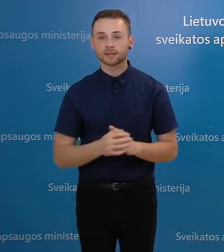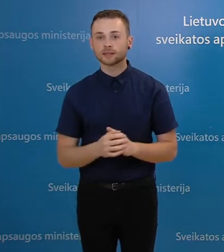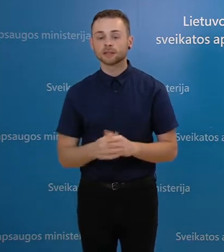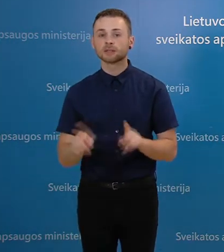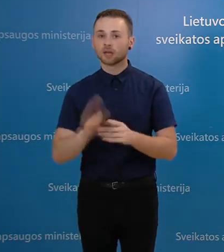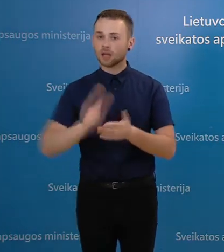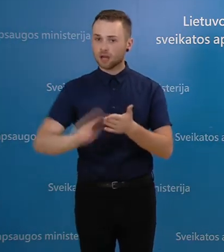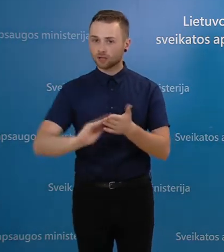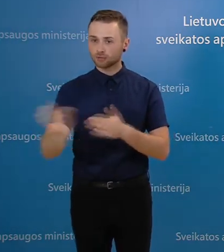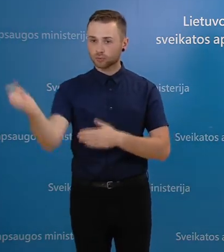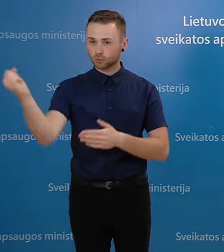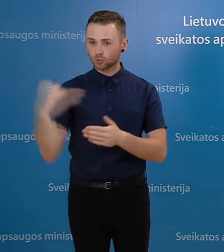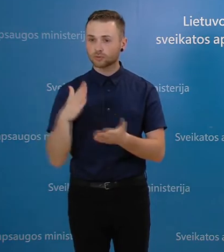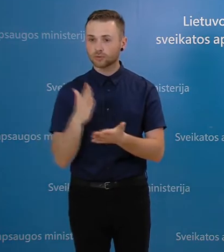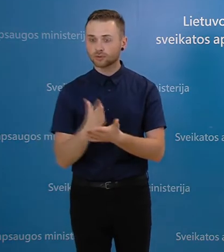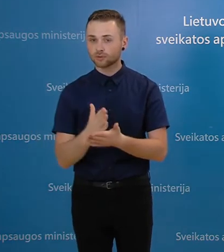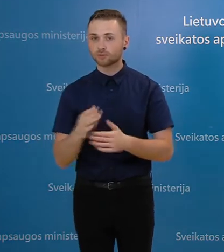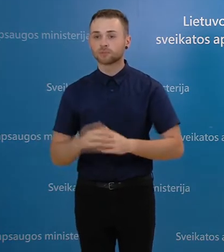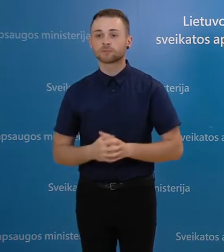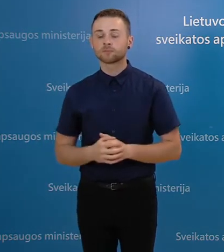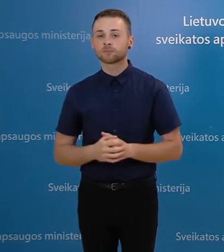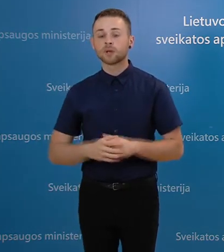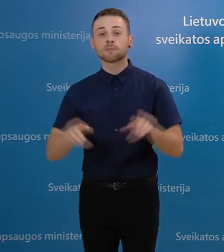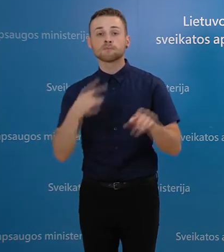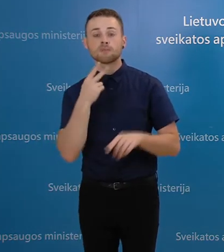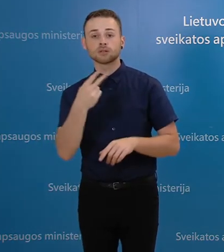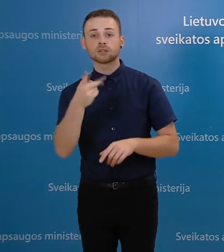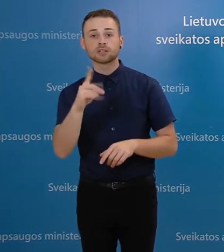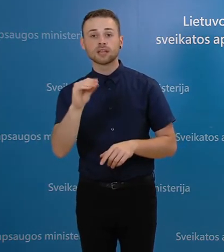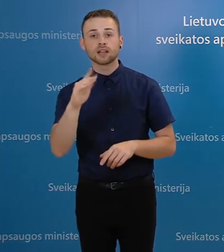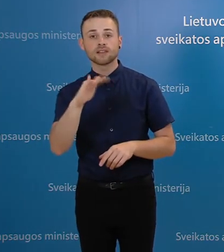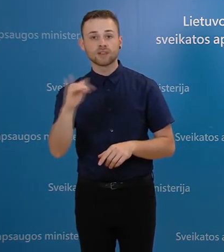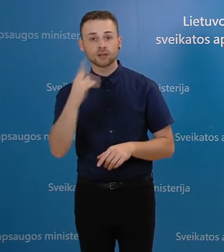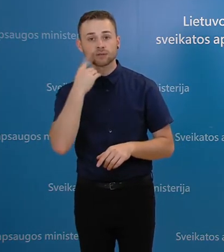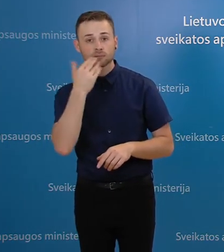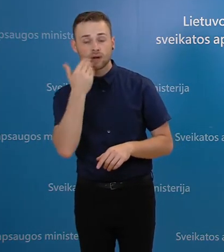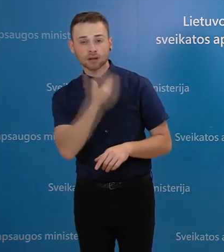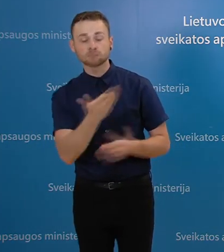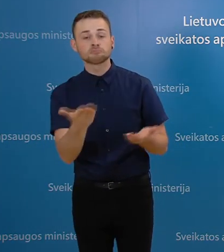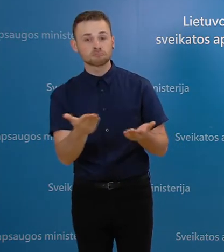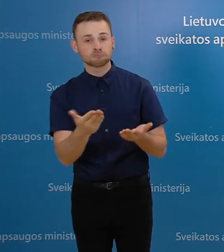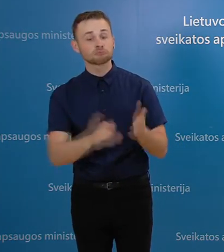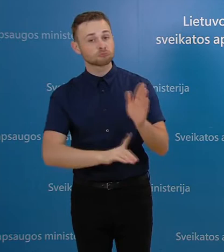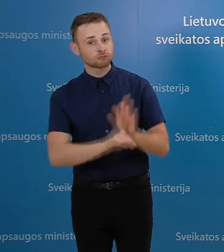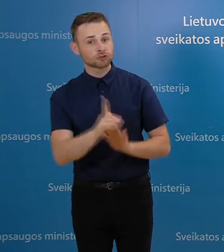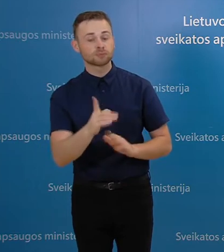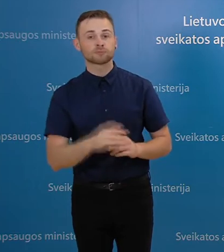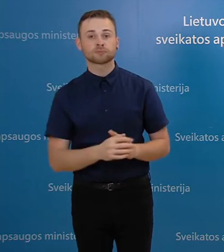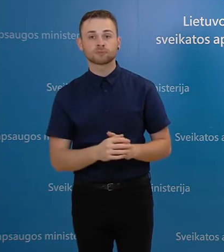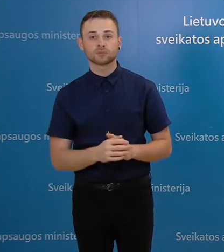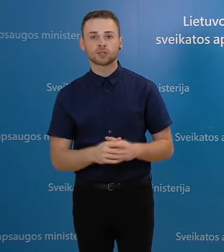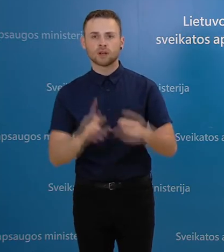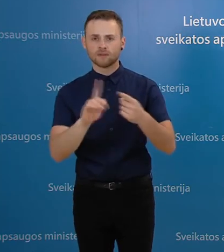8 atsiųstų klausimų. Tai matau, Delfi Žiedūnė Juškytė nori paklausti, tai prašom Žiedūnė ir bandom po